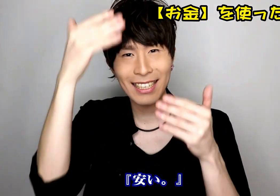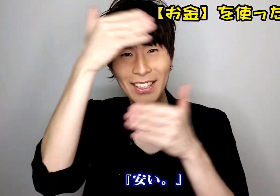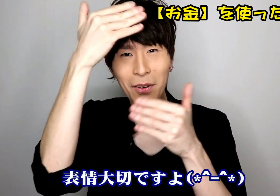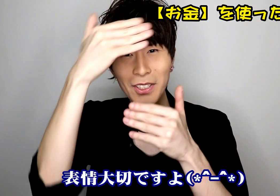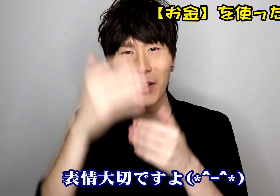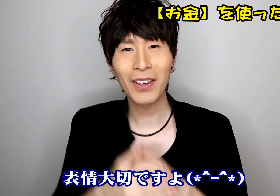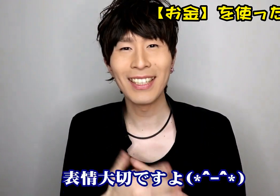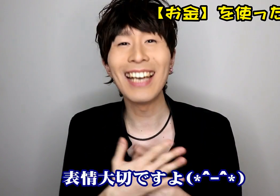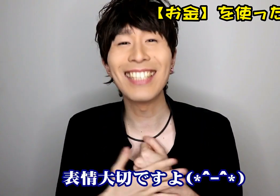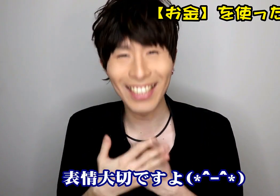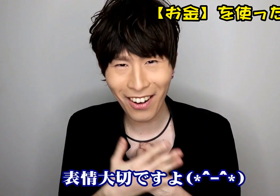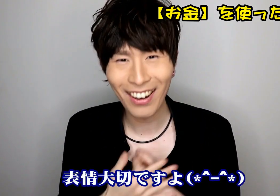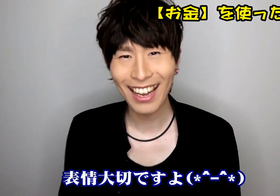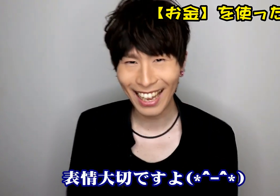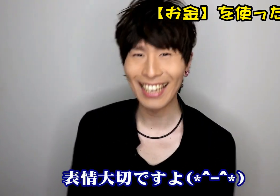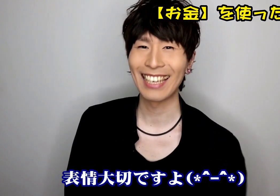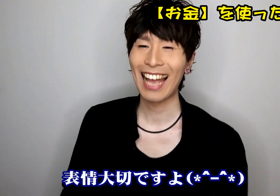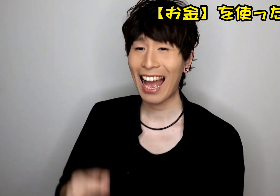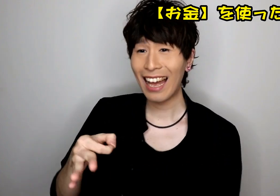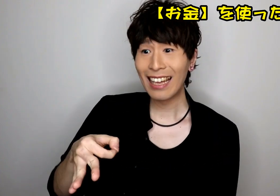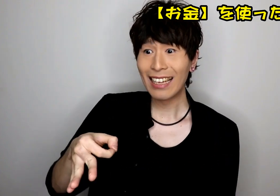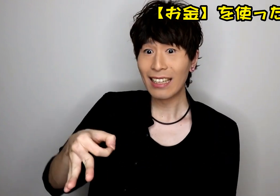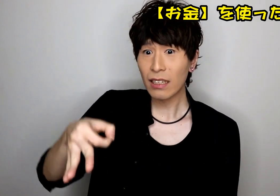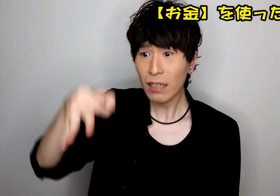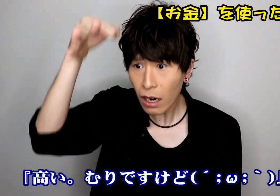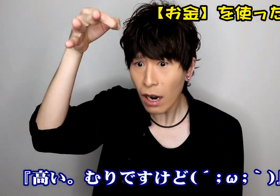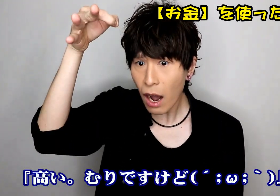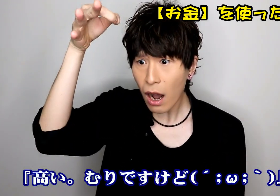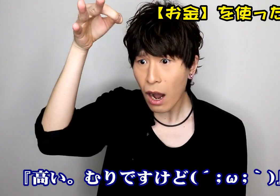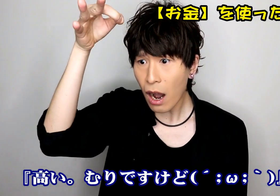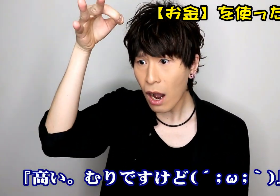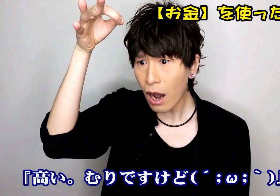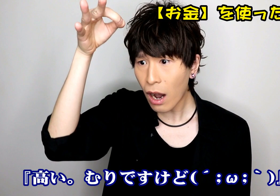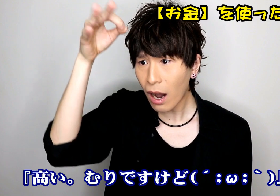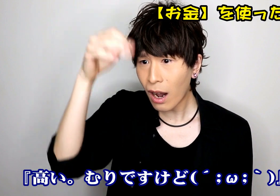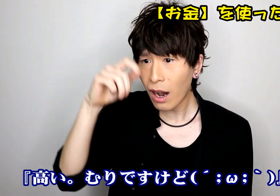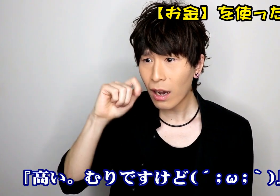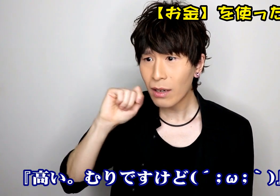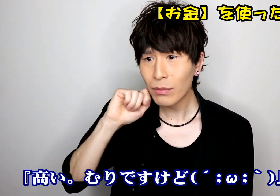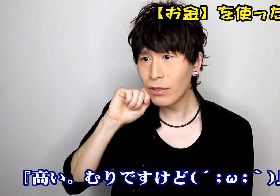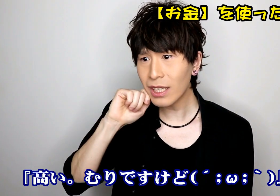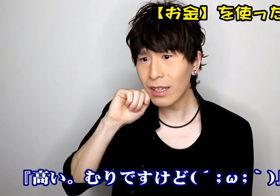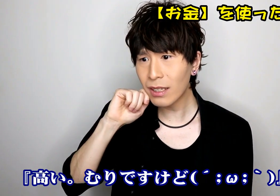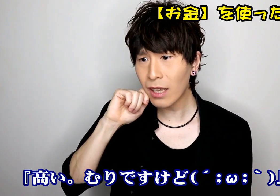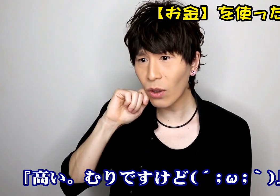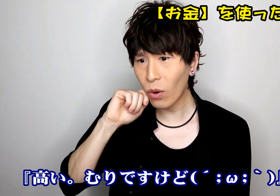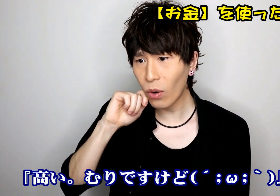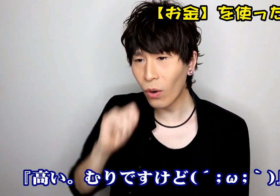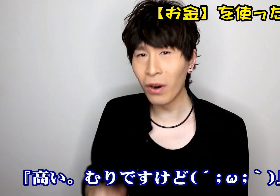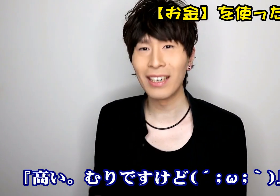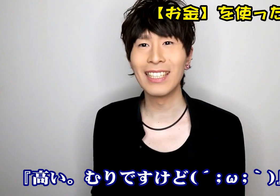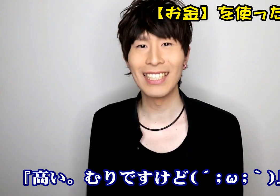表情大事ですよ。はい、たっくん無理なんですけどと